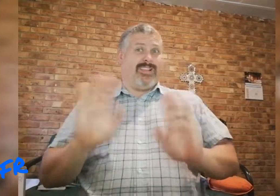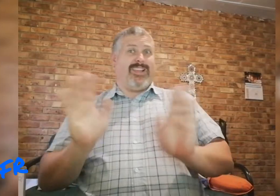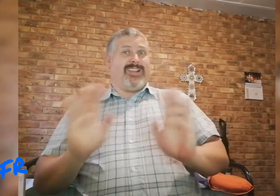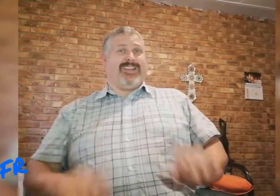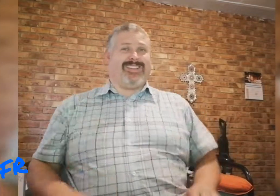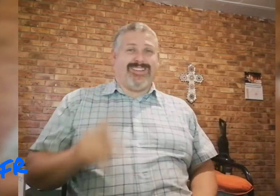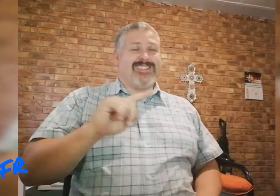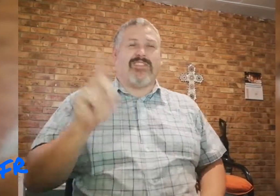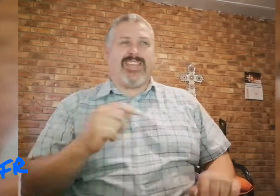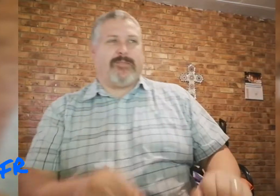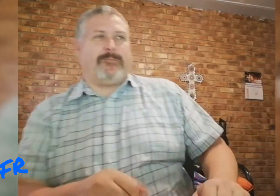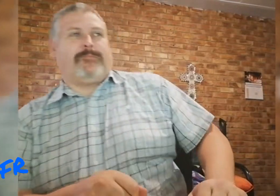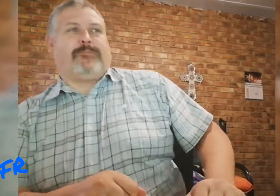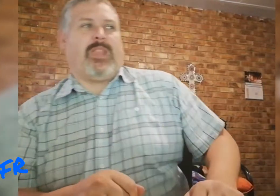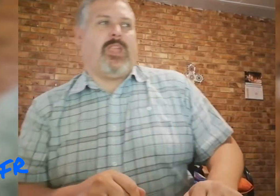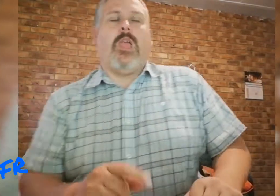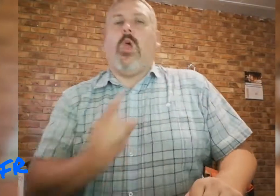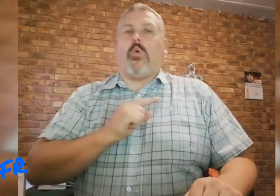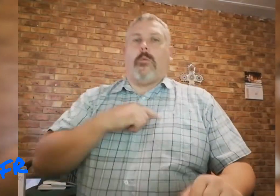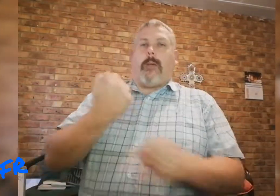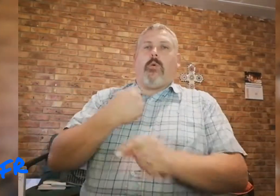Nee, verkeerd. Ook om ek moet,